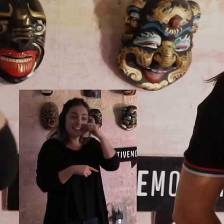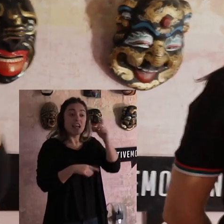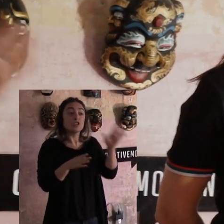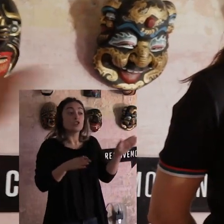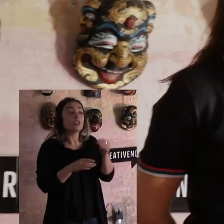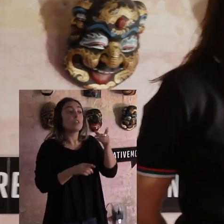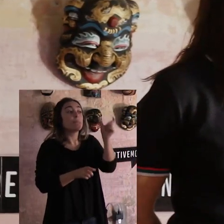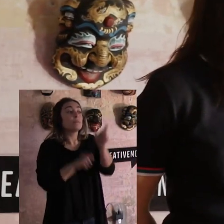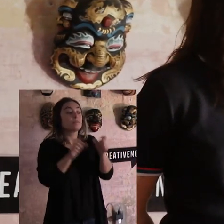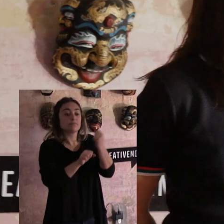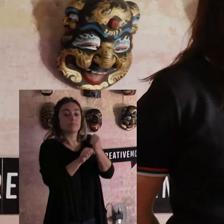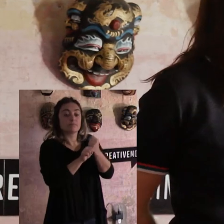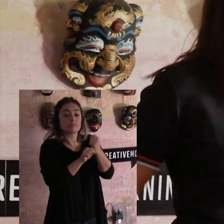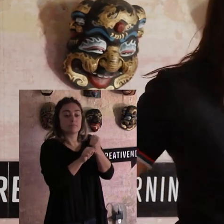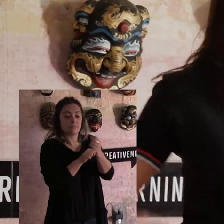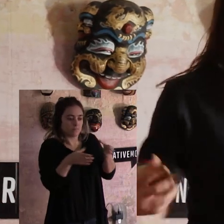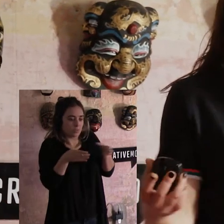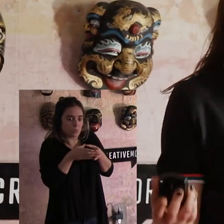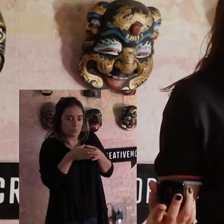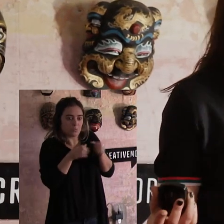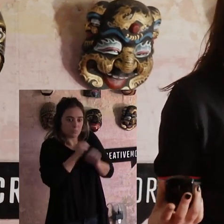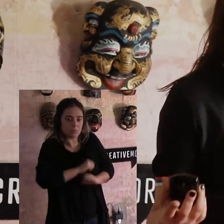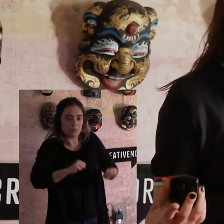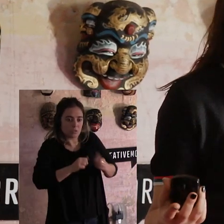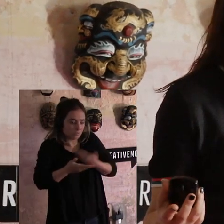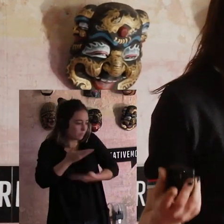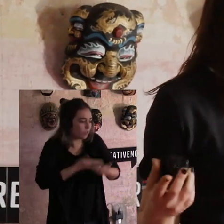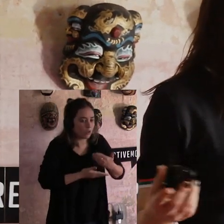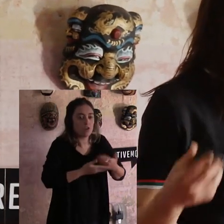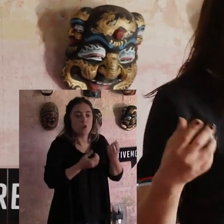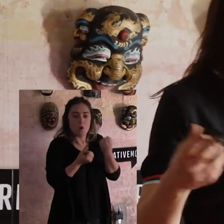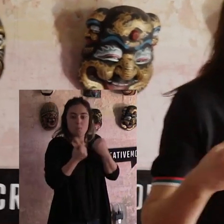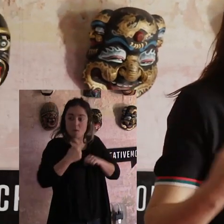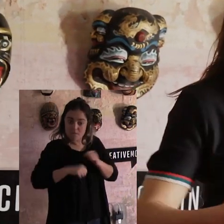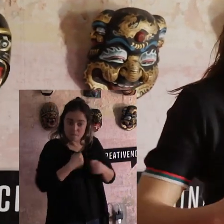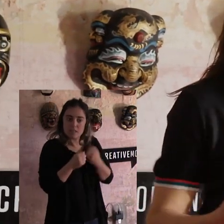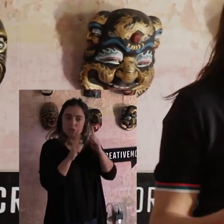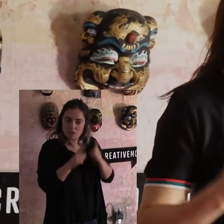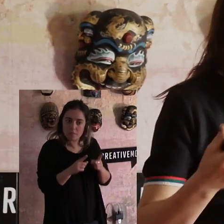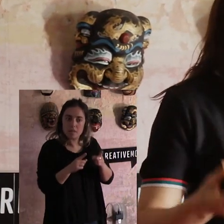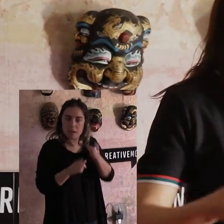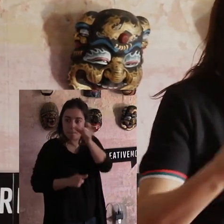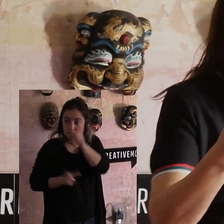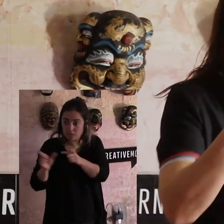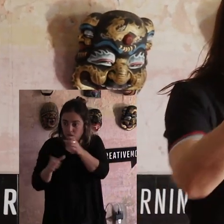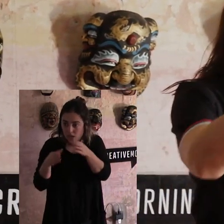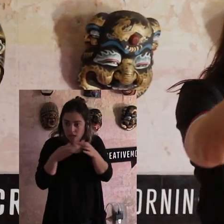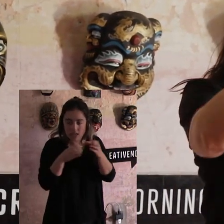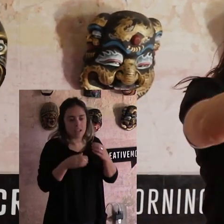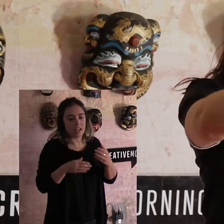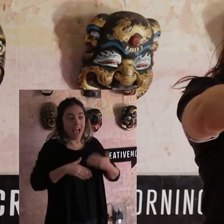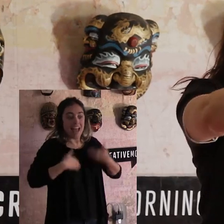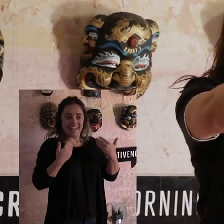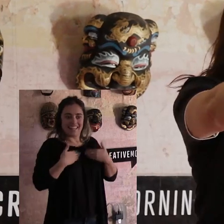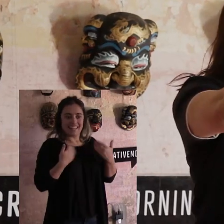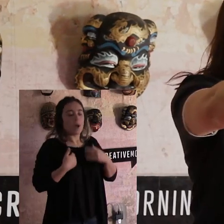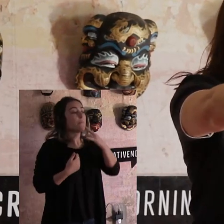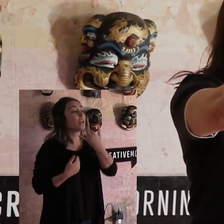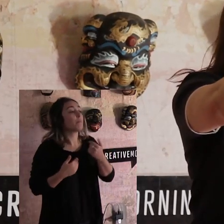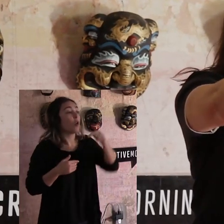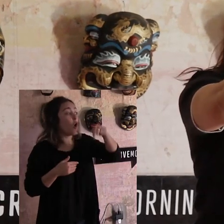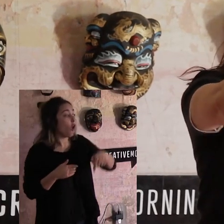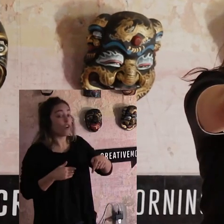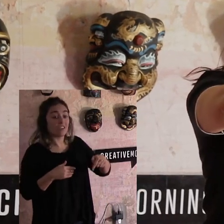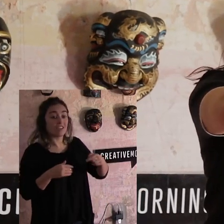en el mismo lugar, es importante también encontrarse en la corporalidad y en el te estimula la alegría. Hoy cuando estaban haciendo